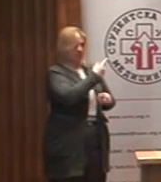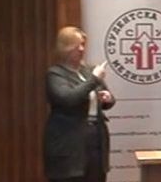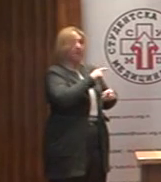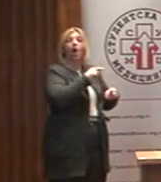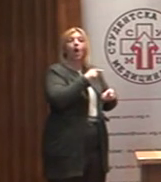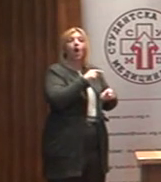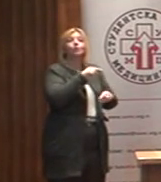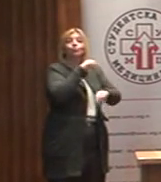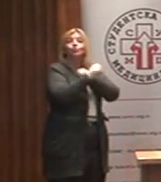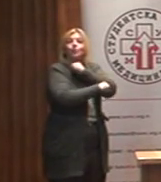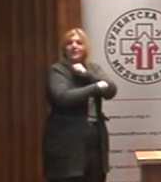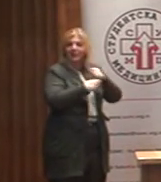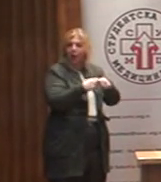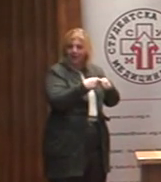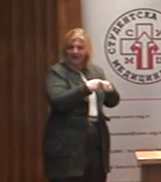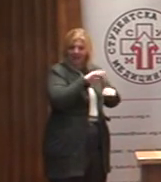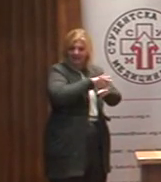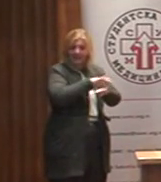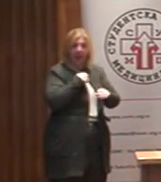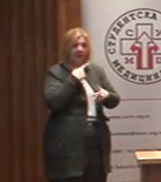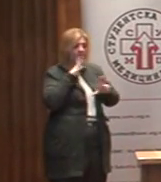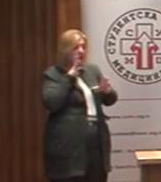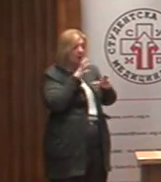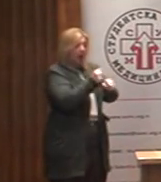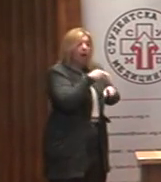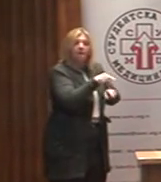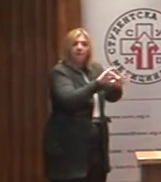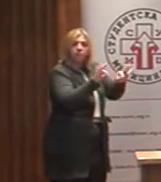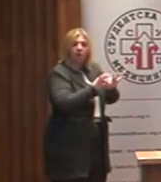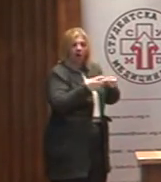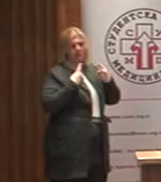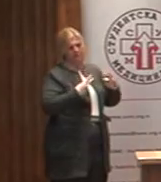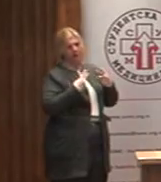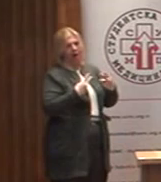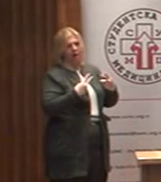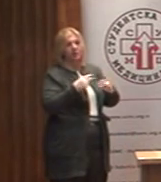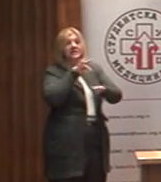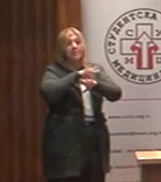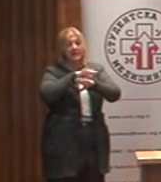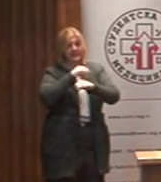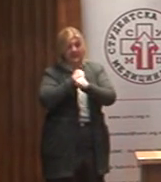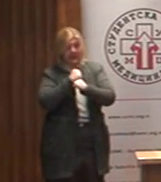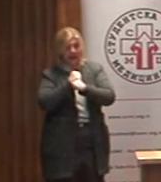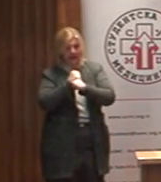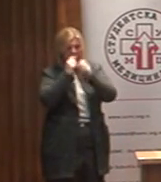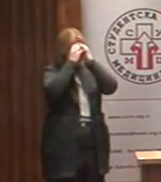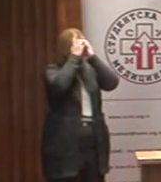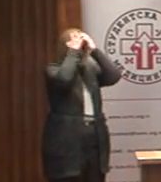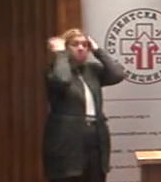unija medicinara, koja je prepoznala ovaj projekat kao bitan za studente medicine, uopšte za medicinske radnike, zato što